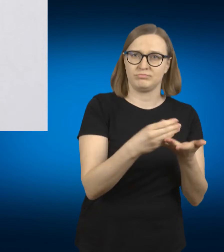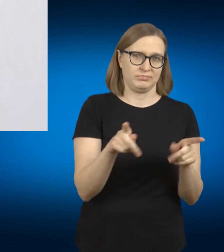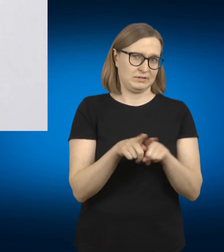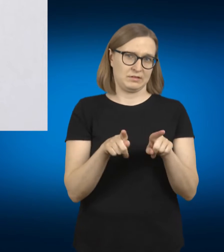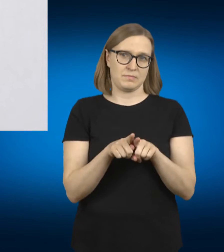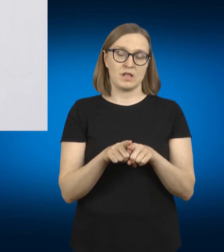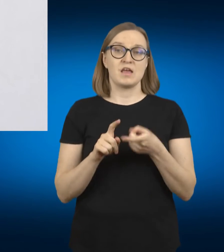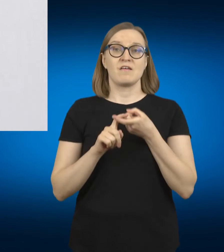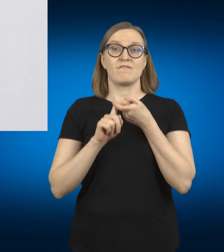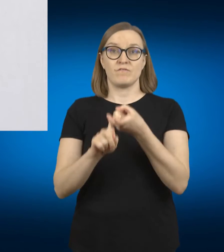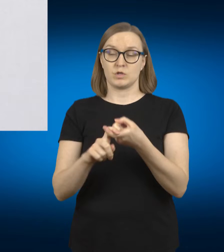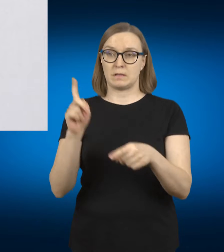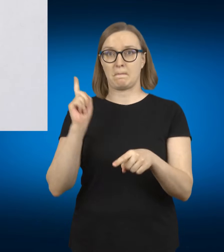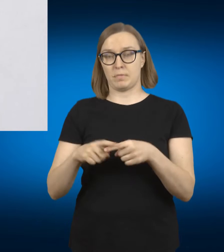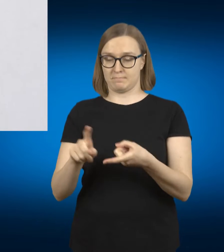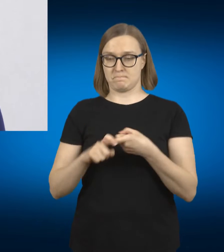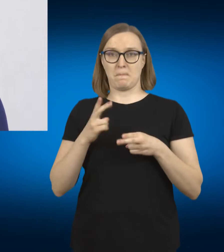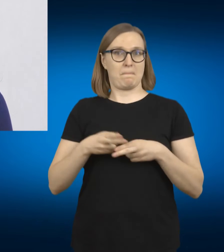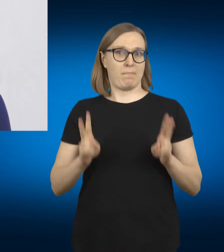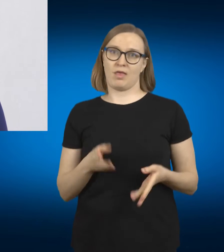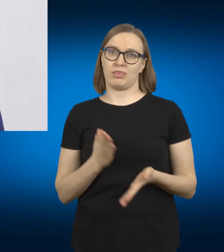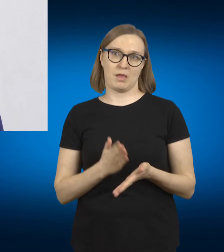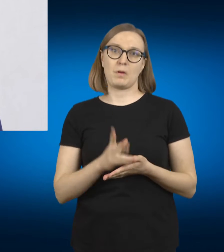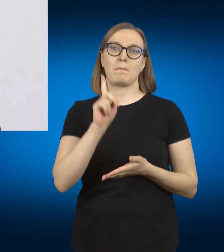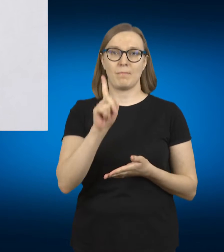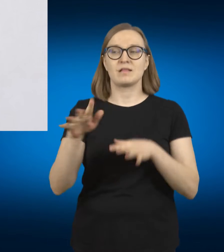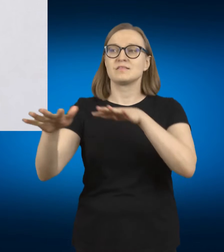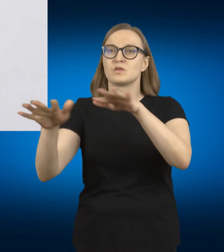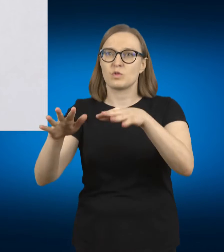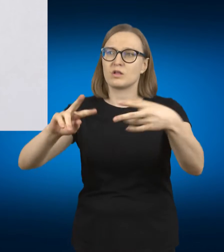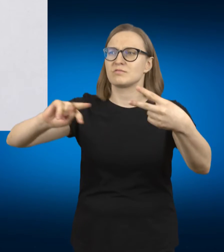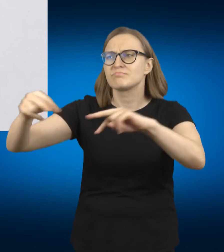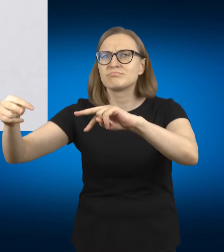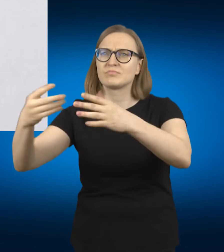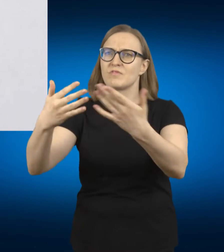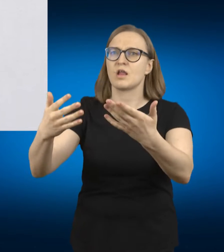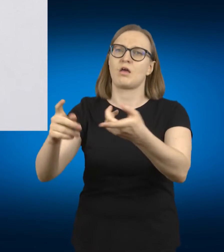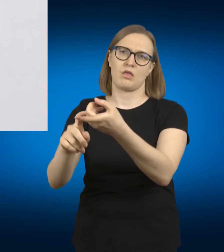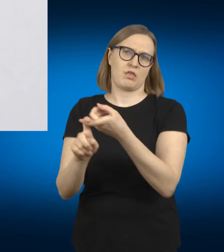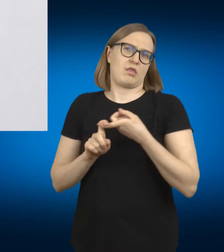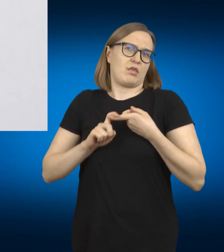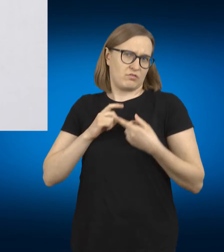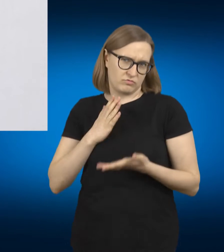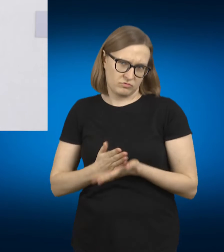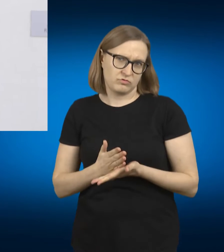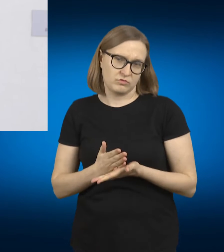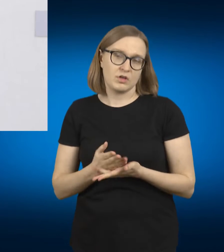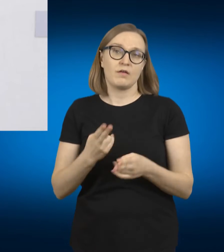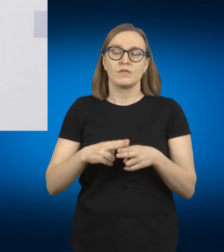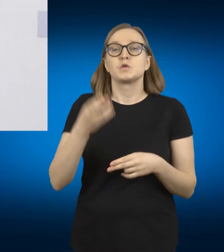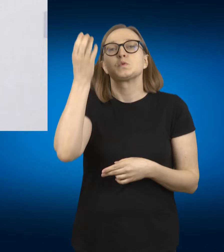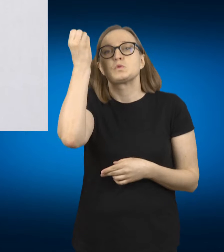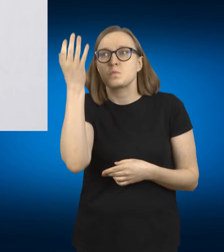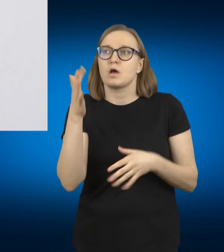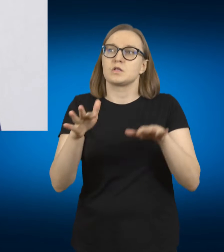Virusas nebūtinai visus mus tiesiogiai palietė, bet susidariusi situacija ir pasikeitimai palietė mus visus. Todėl yra suprantama, kad mes esam